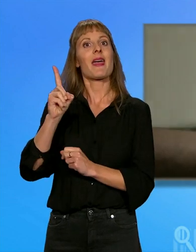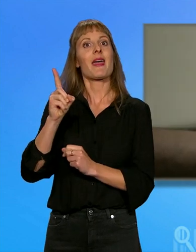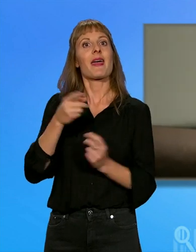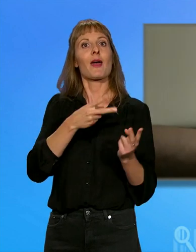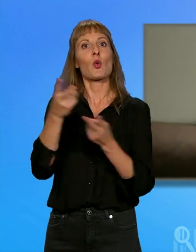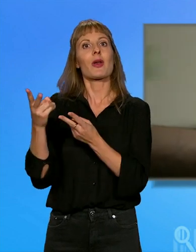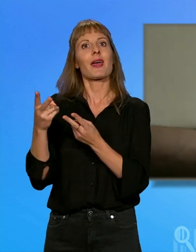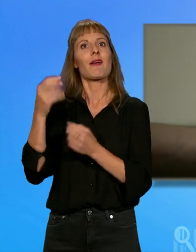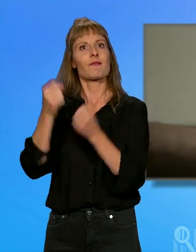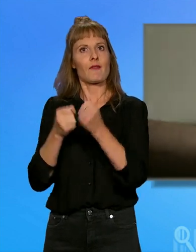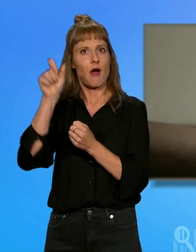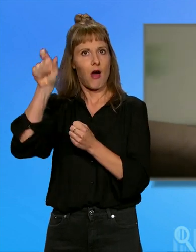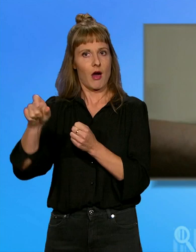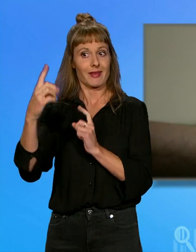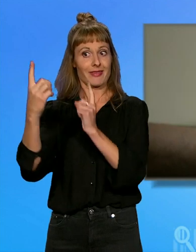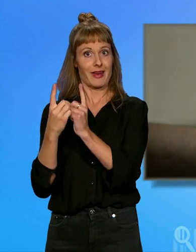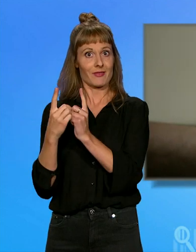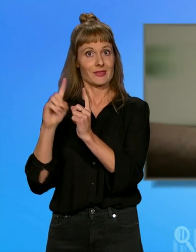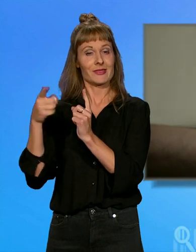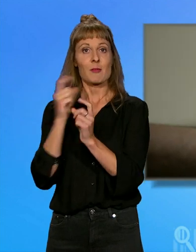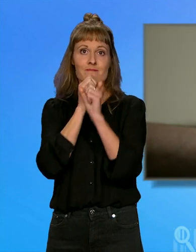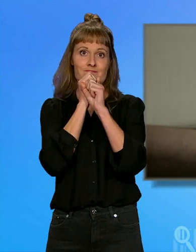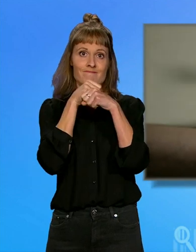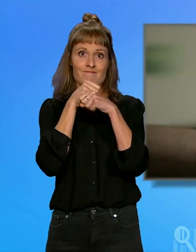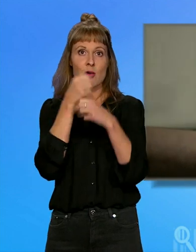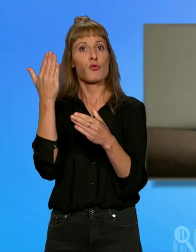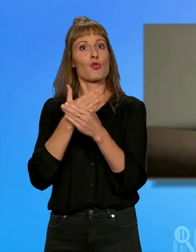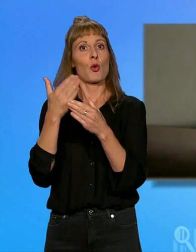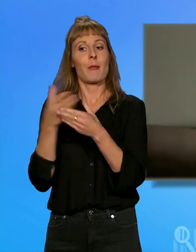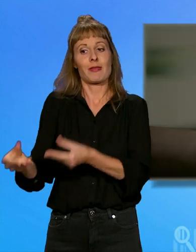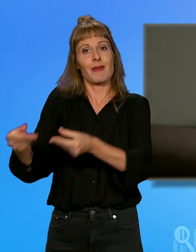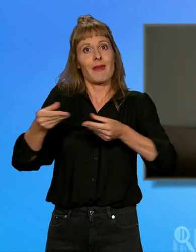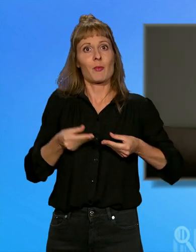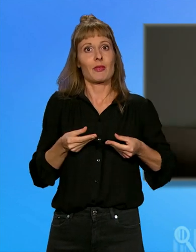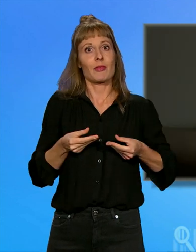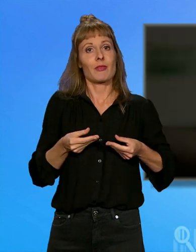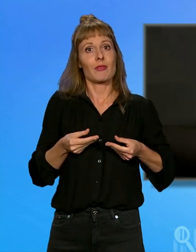Dokumente übergeben. Seine Bedingung? Er will nicht gefilmt werden.